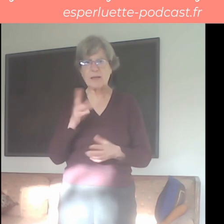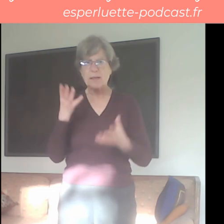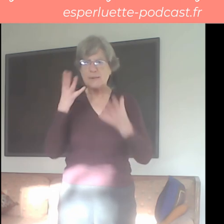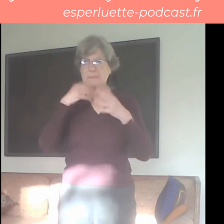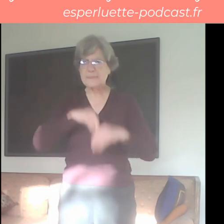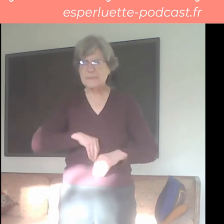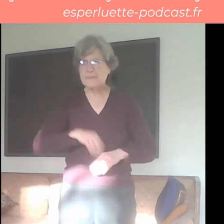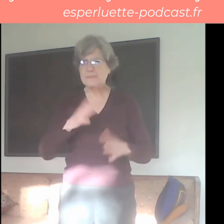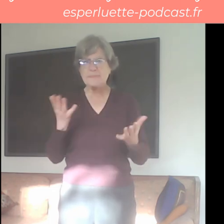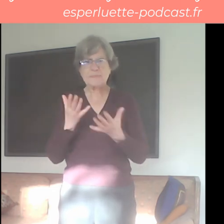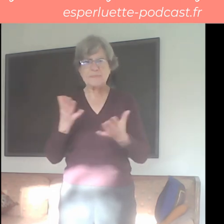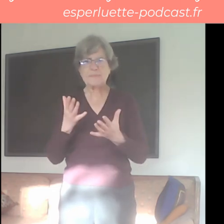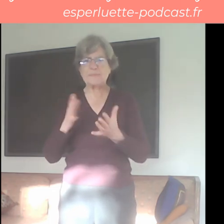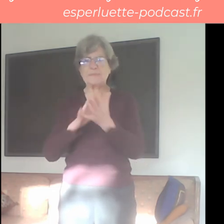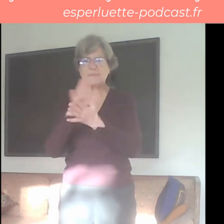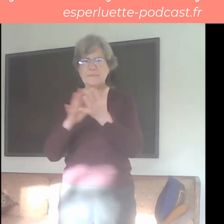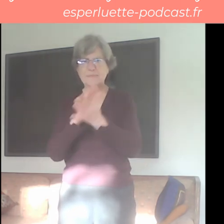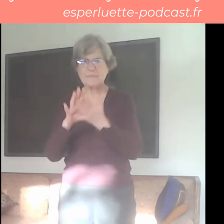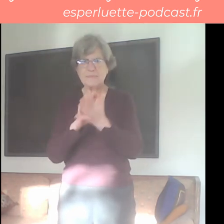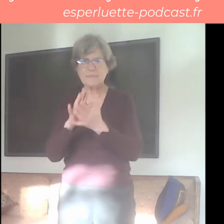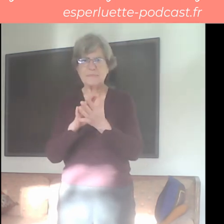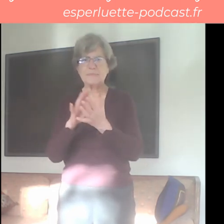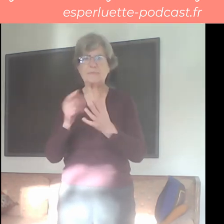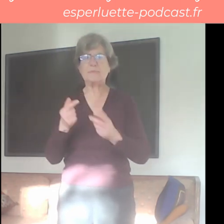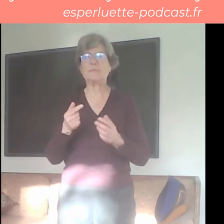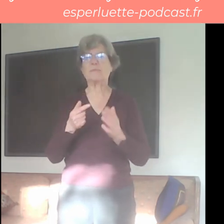Si j'avais un souhait, c'est que le monde des sourds soit plus reconnu.